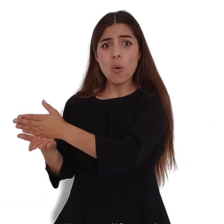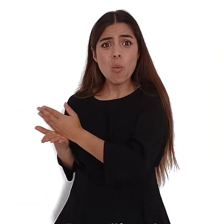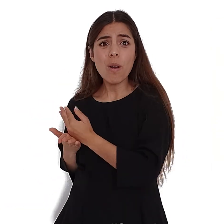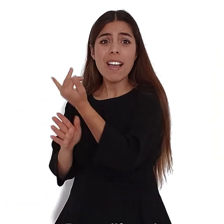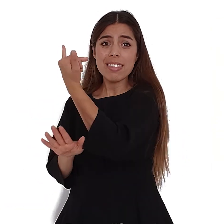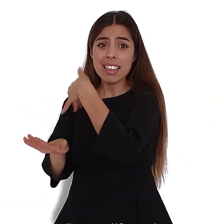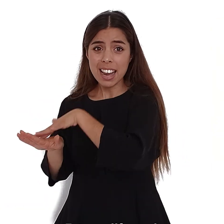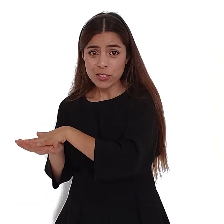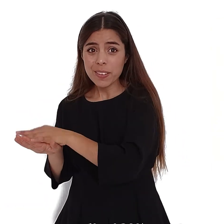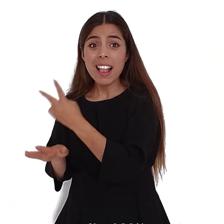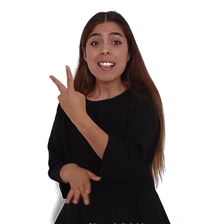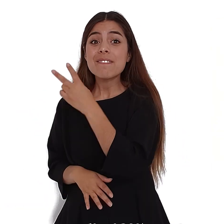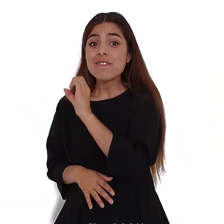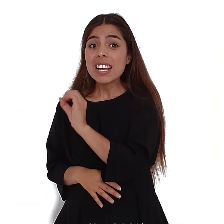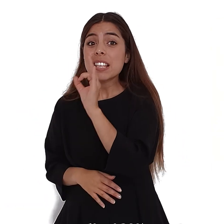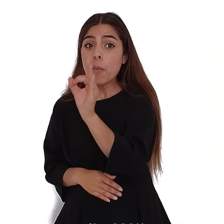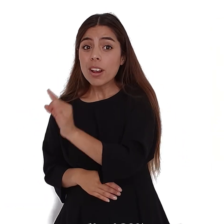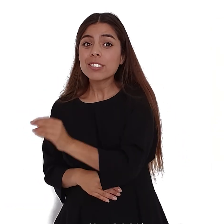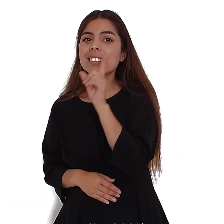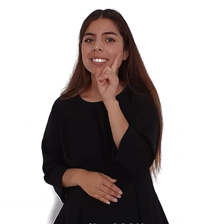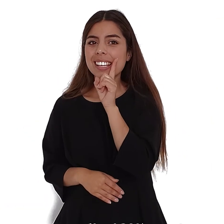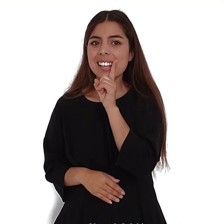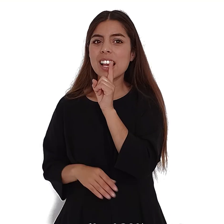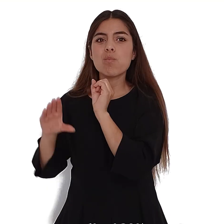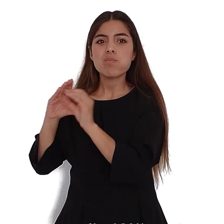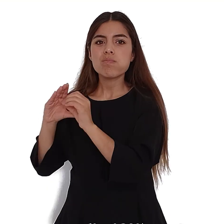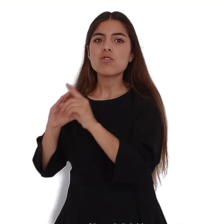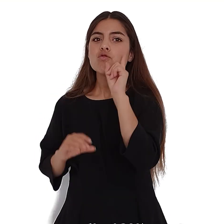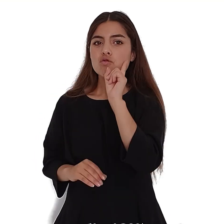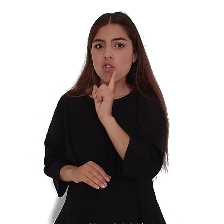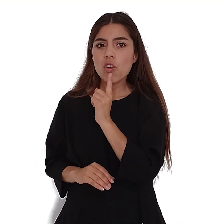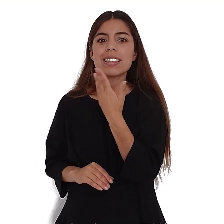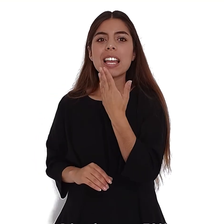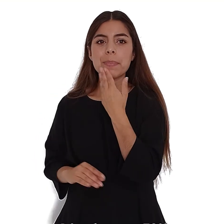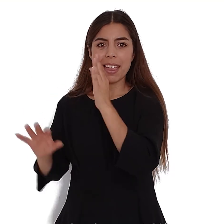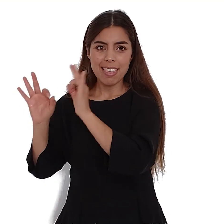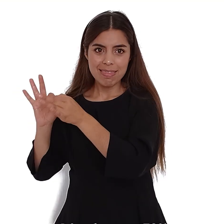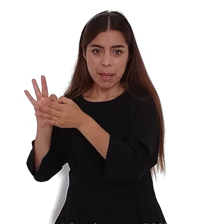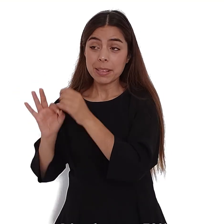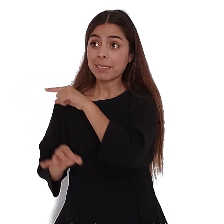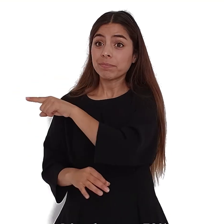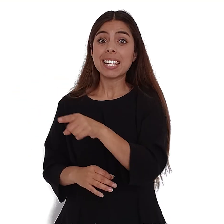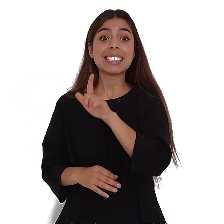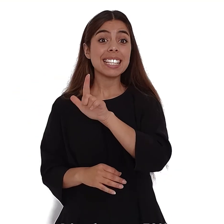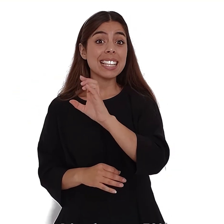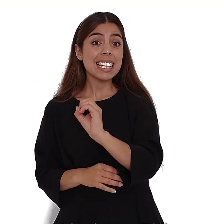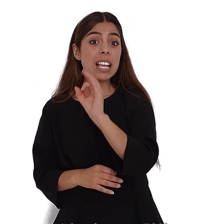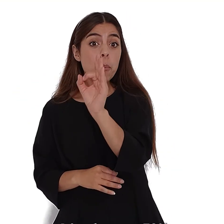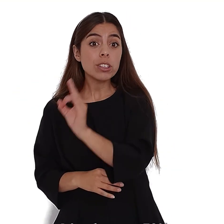establecimientos con PIE, en que solo el 20% cuenta con educadores sordos o intérpretes. Además, en un 70%